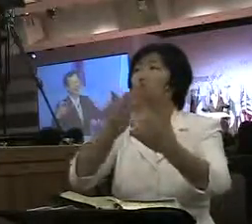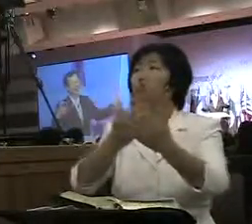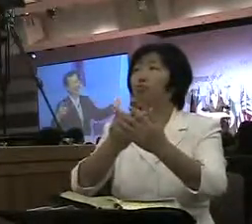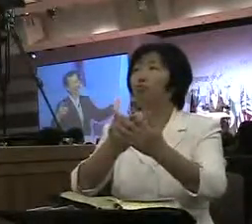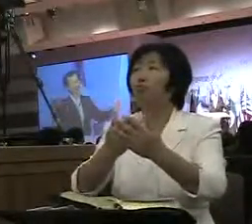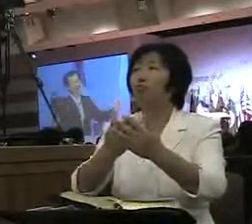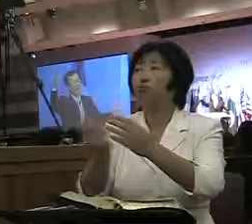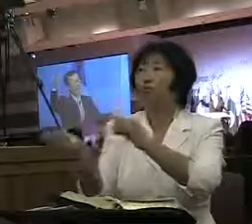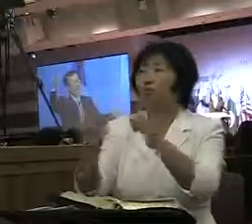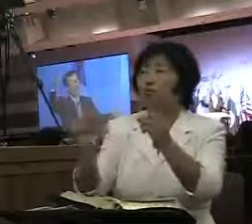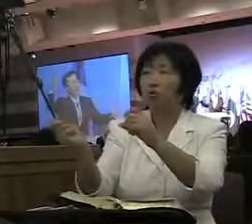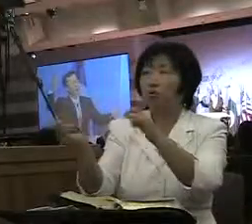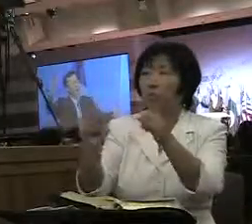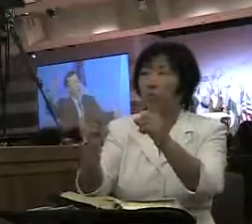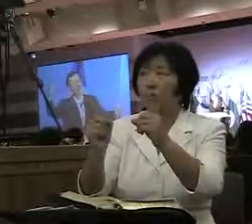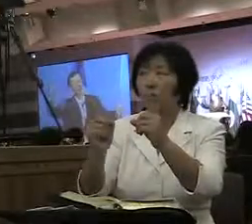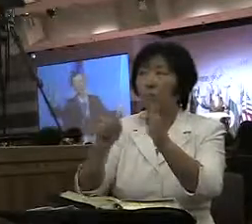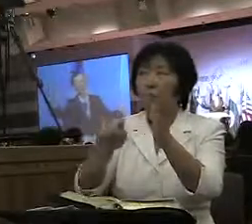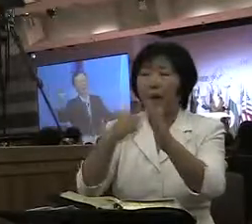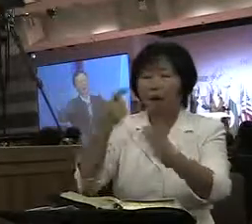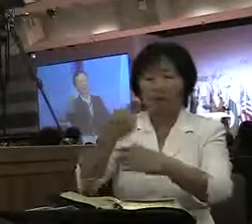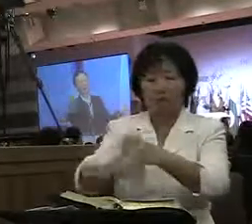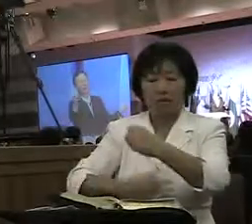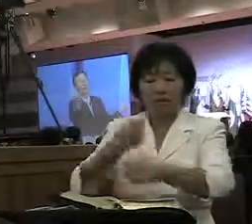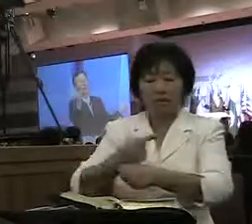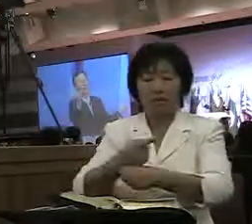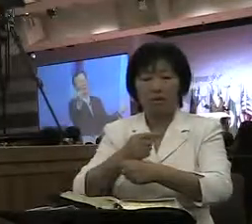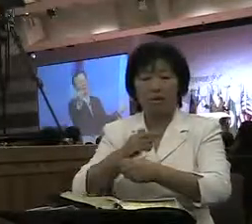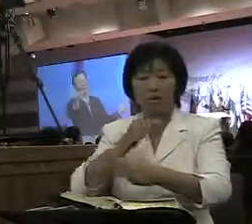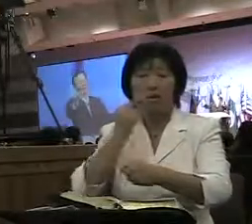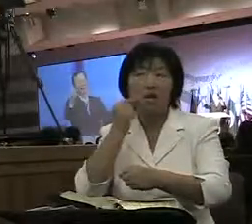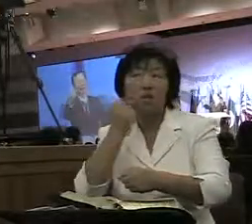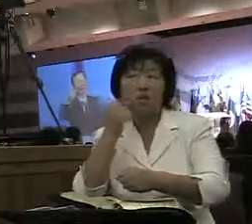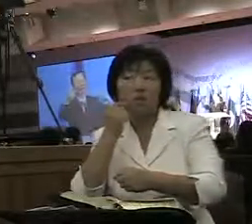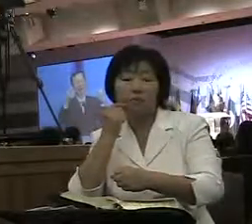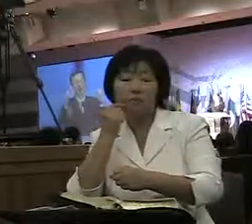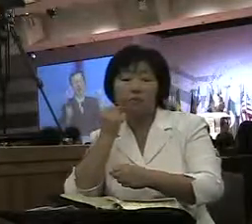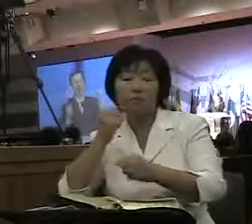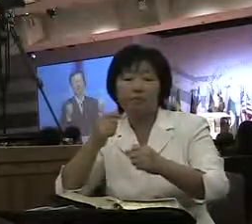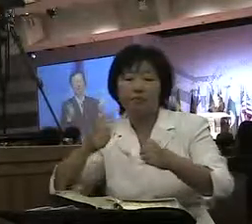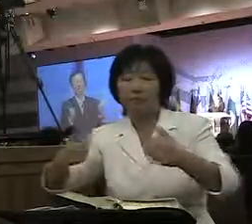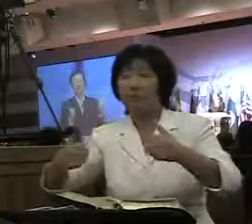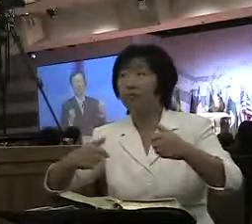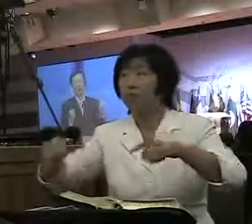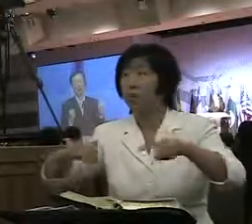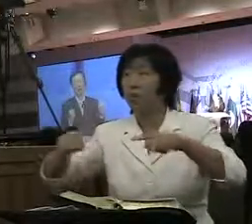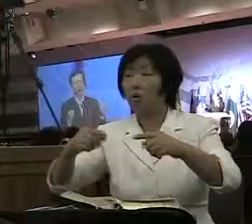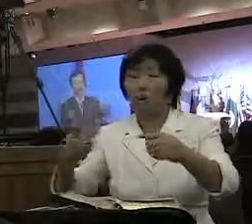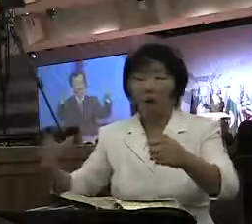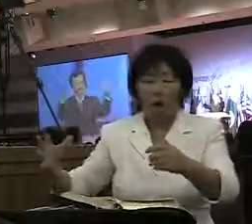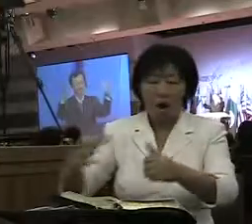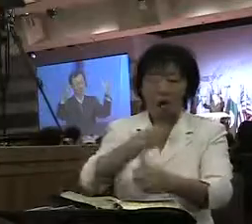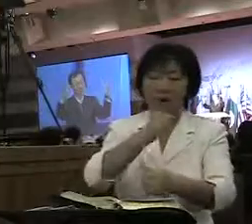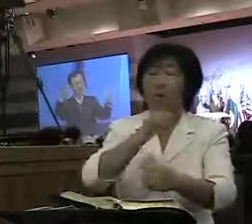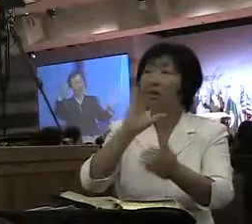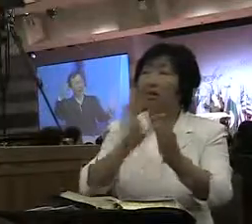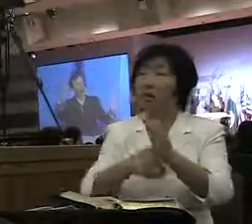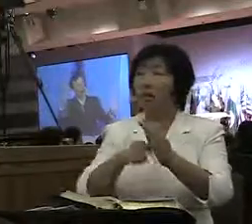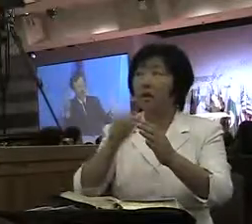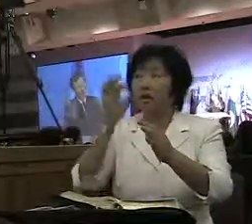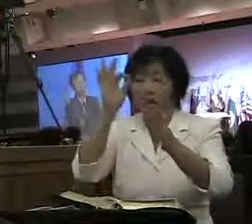평양 땅에 일본 정권이 한반도를 휩쓸려고 하였을 때 실패감, 패배감이 있었지만 도리어